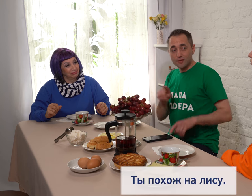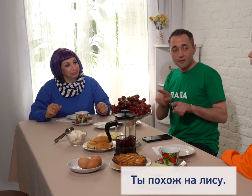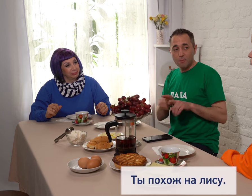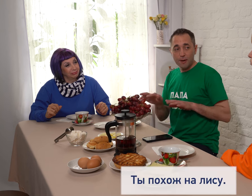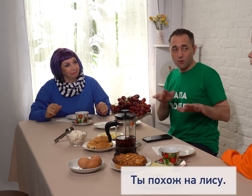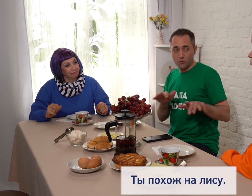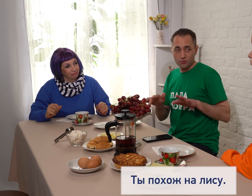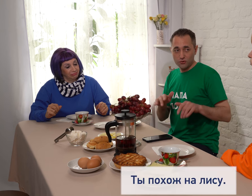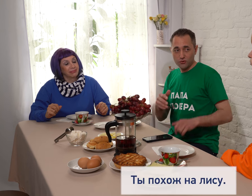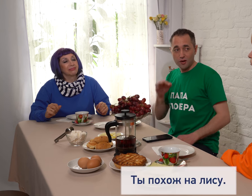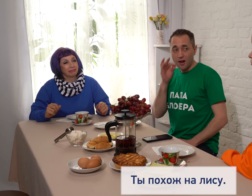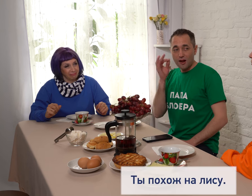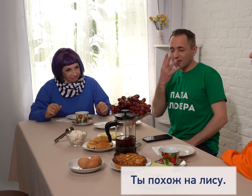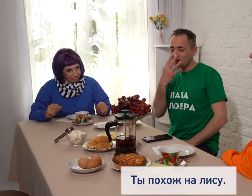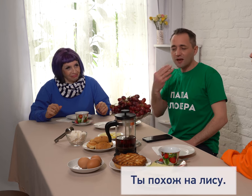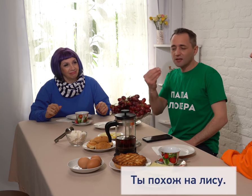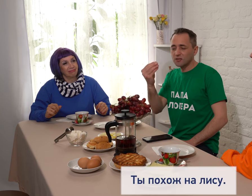Ты похож на лису.